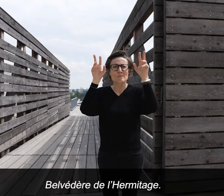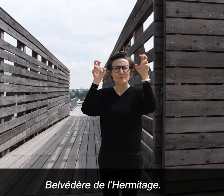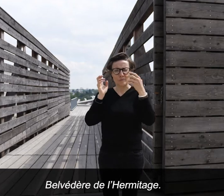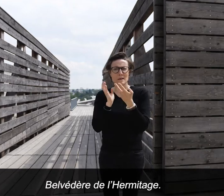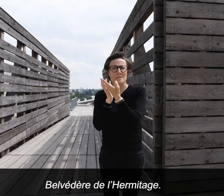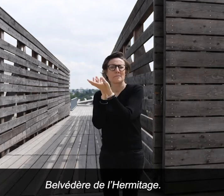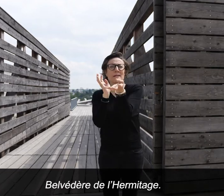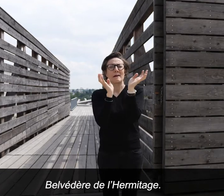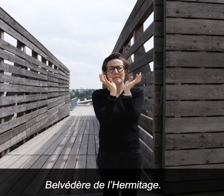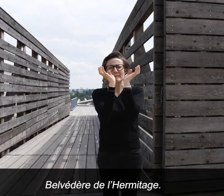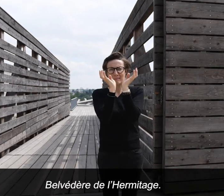belvédère de l'ermitage